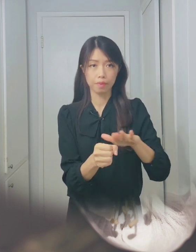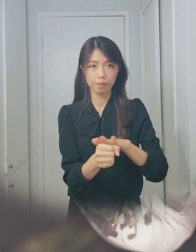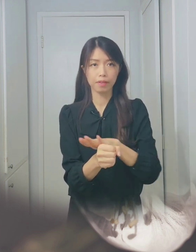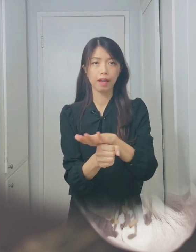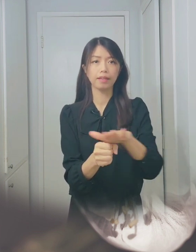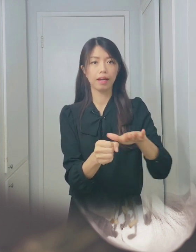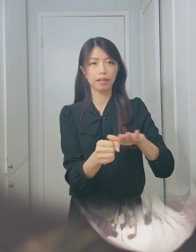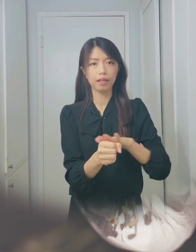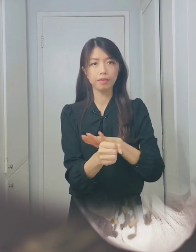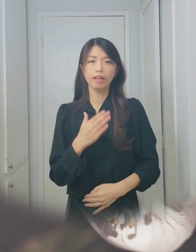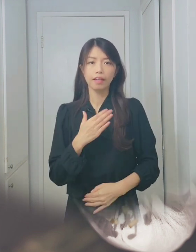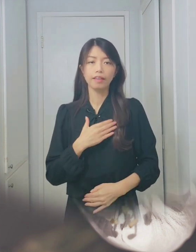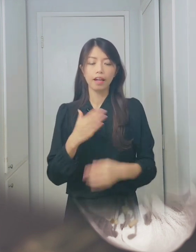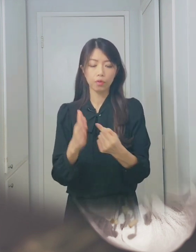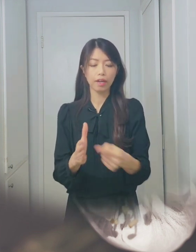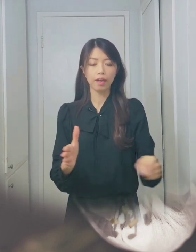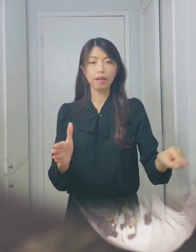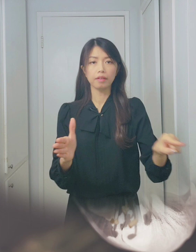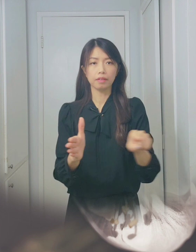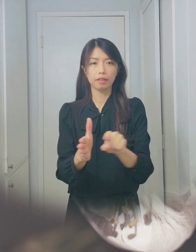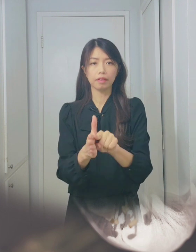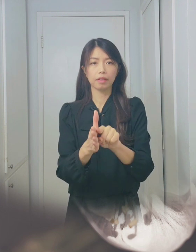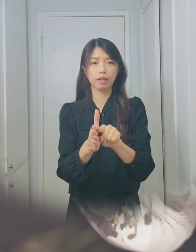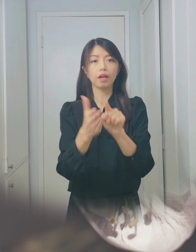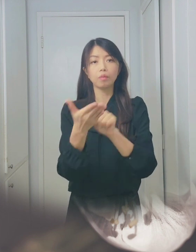쓰다듬어 주시면 됩니다. 사랑이. 날 위해